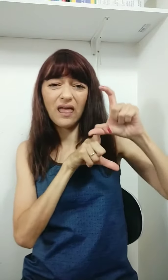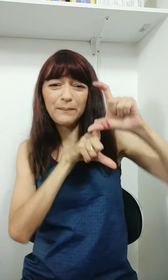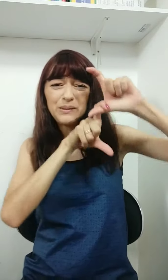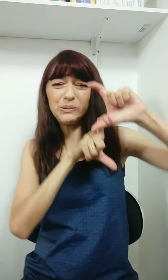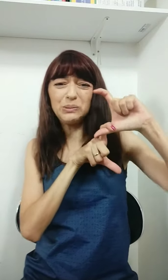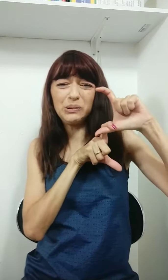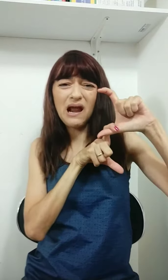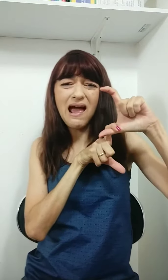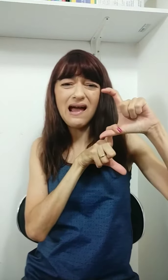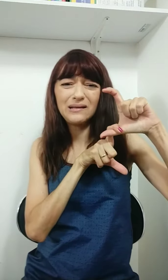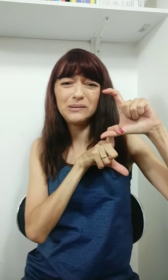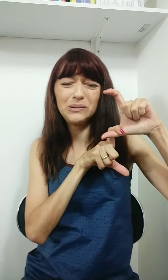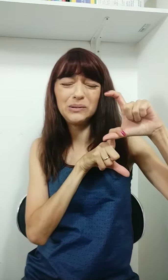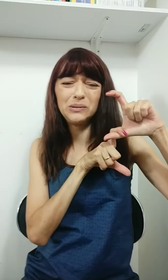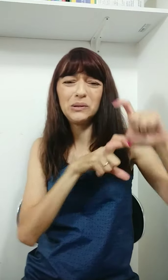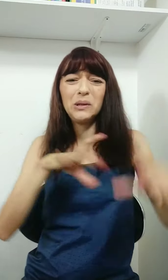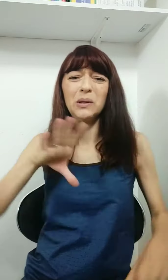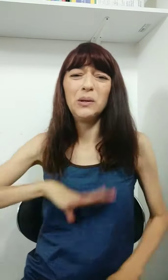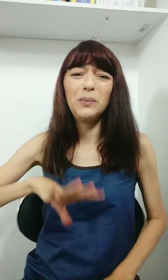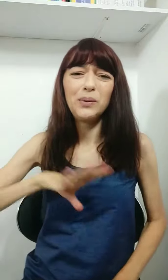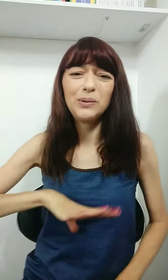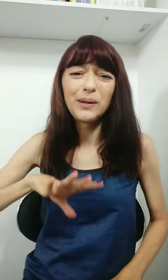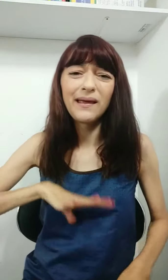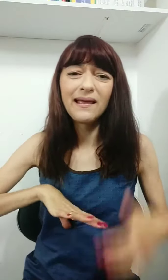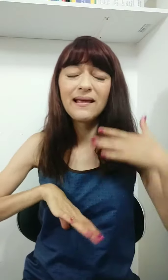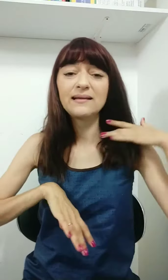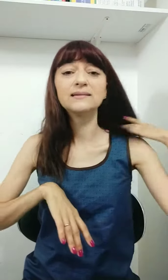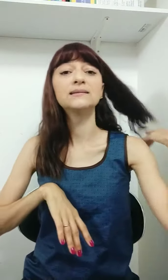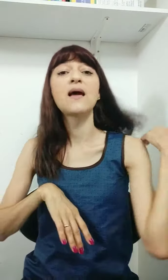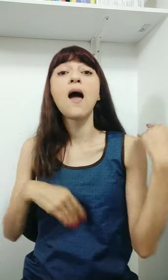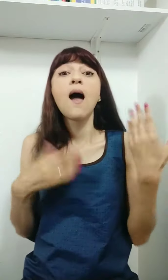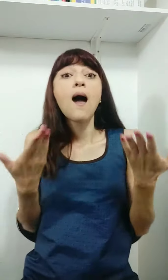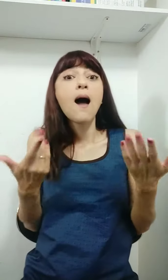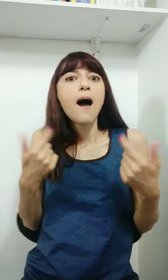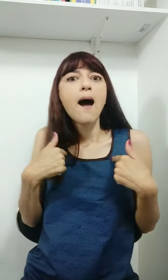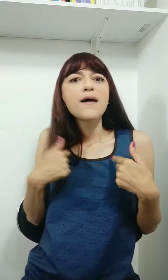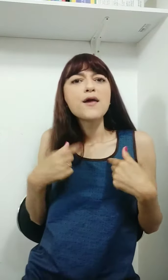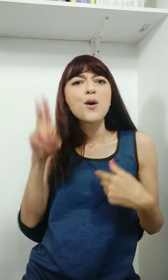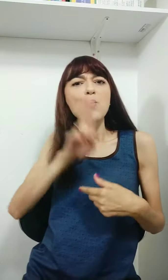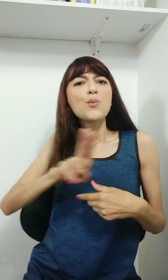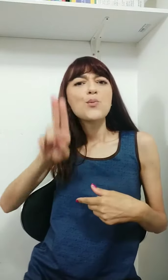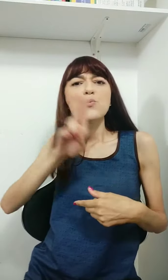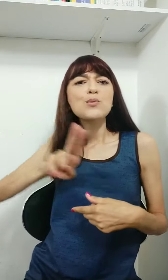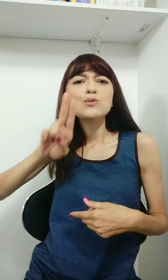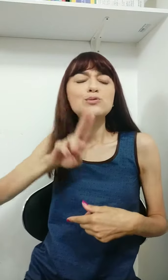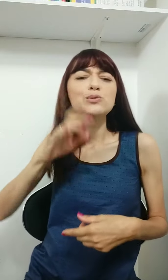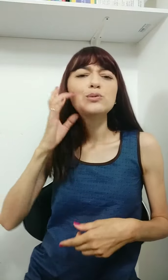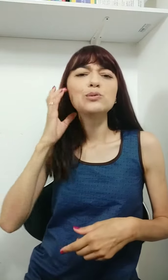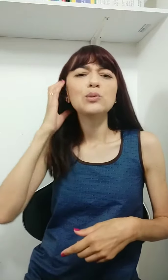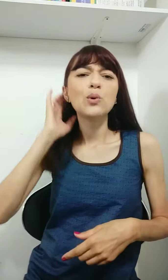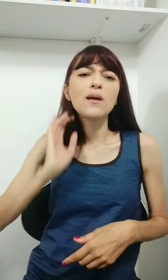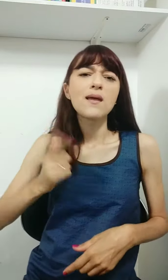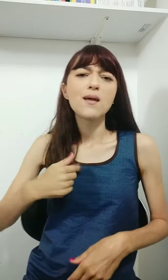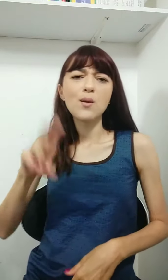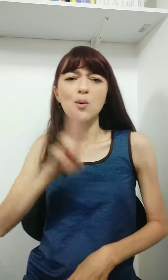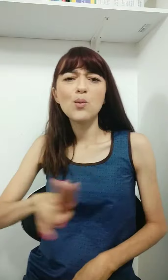às vezes, gente, quando vocês ficam fazendo essa tradução de glossas, tá? Futuramente vocês sentirão essa falta,